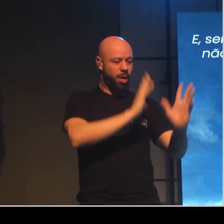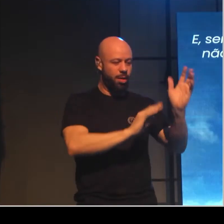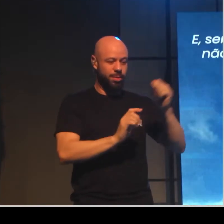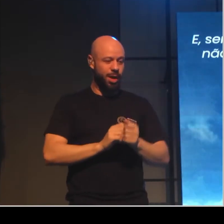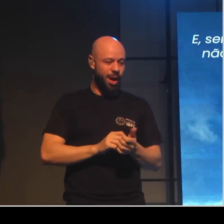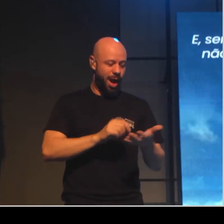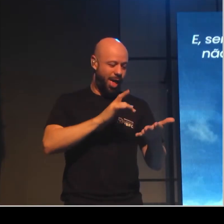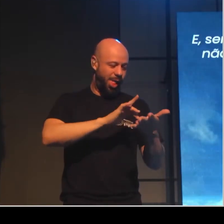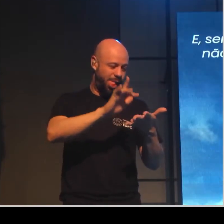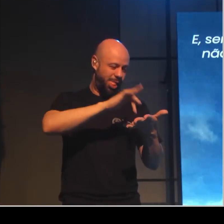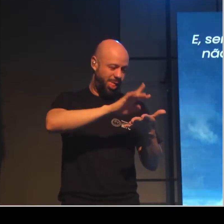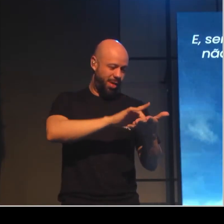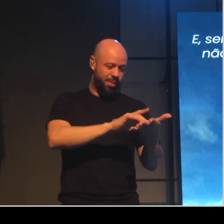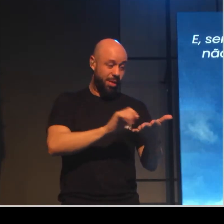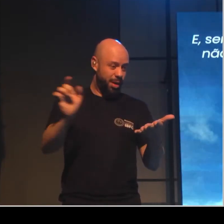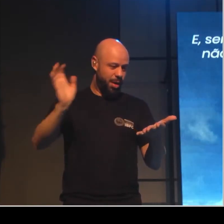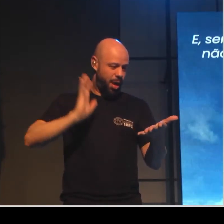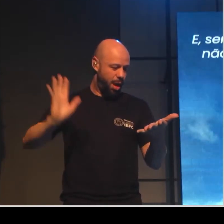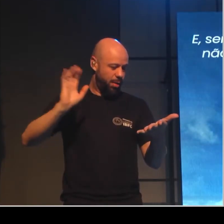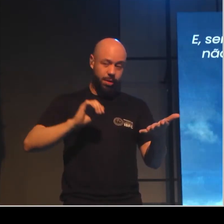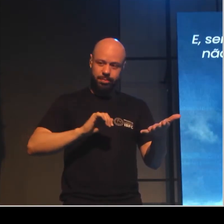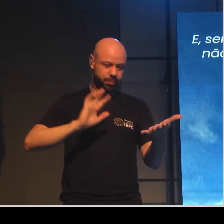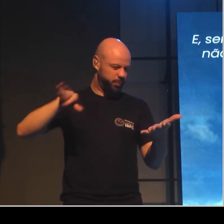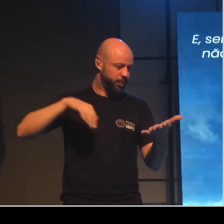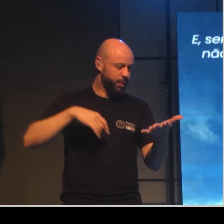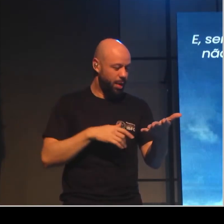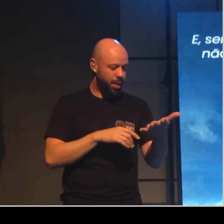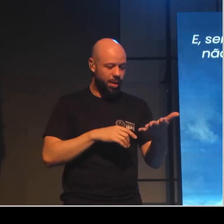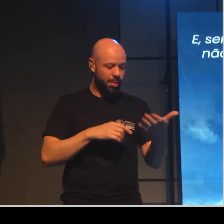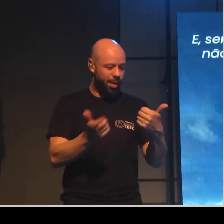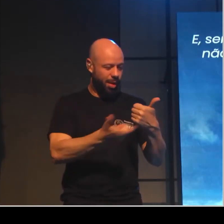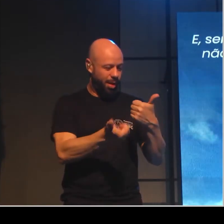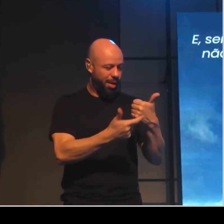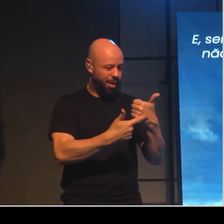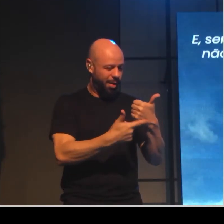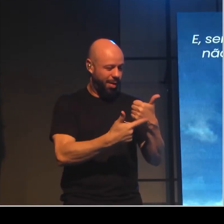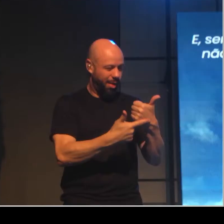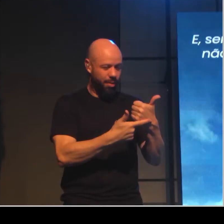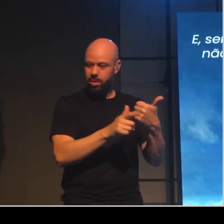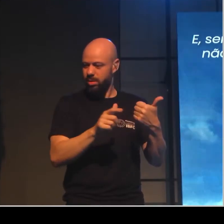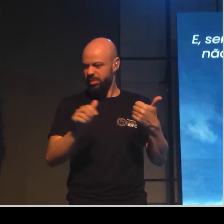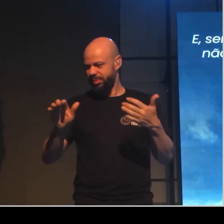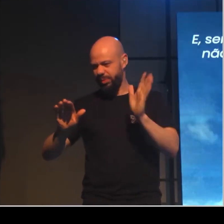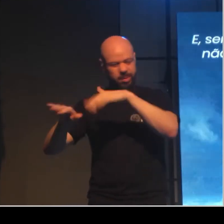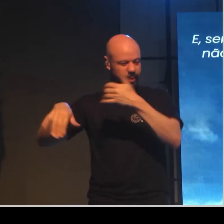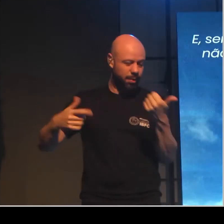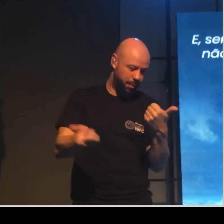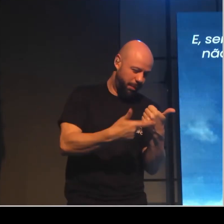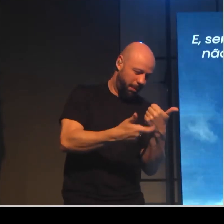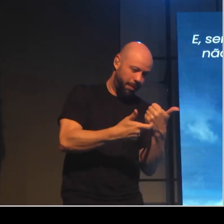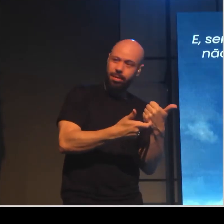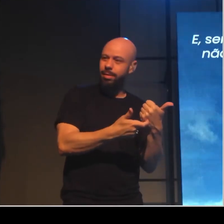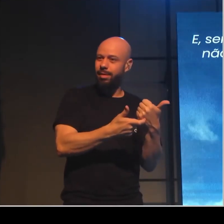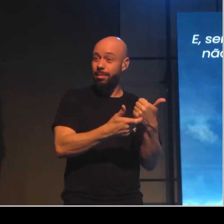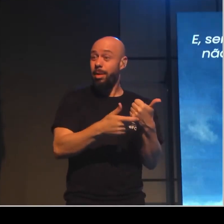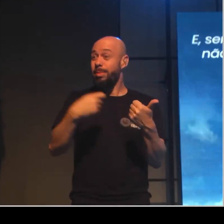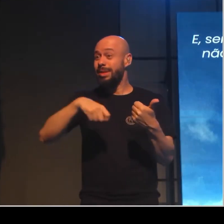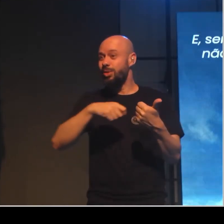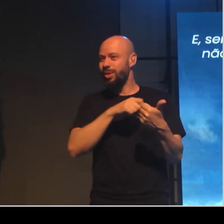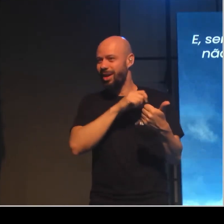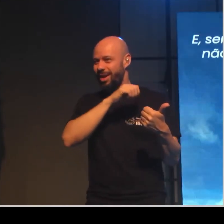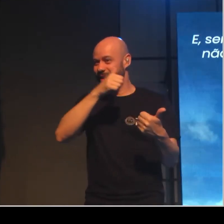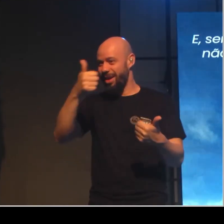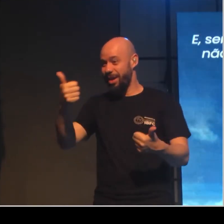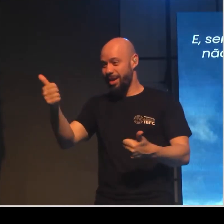Talvez você precise ser mais sábio. E como sábios procurá-lo. Porque talvez você